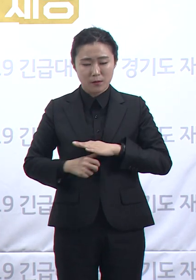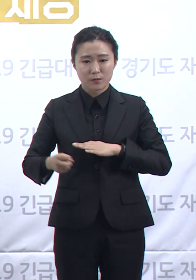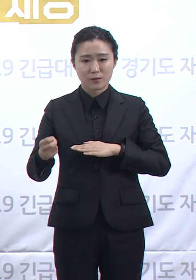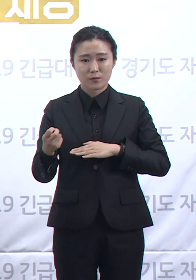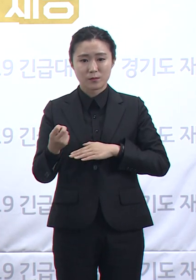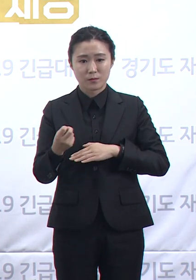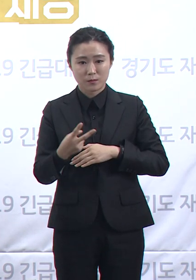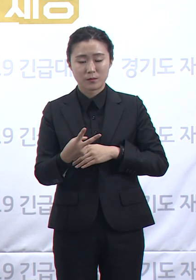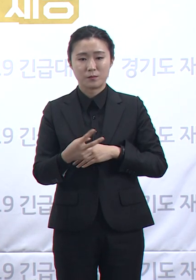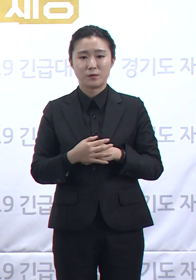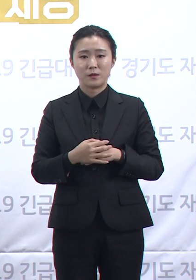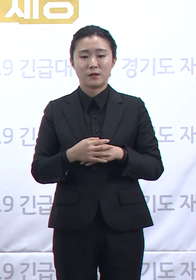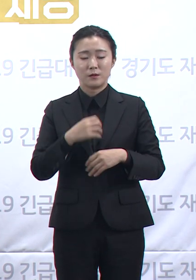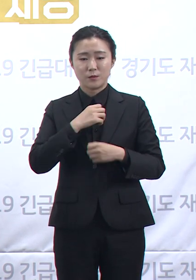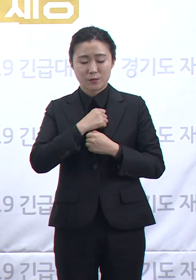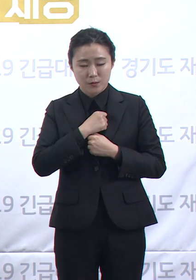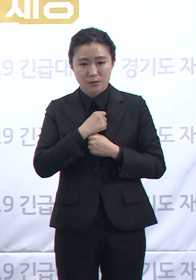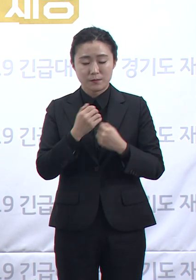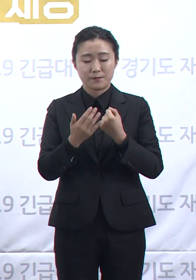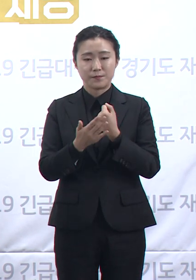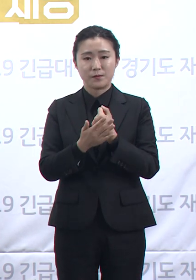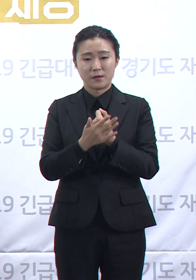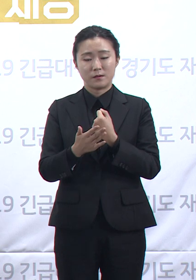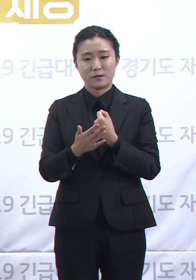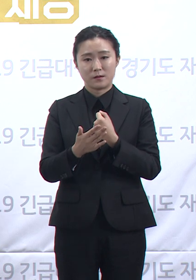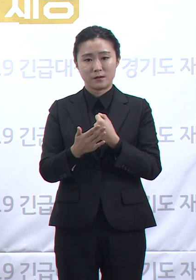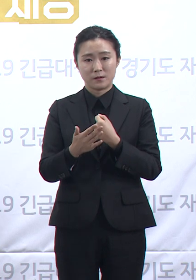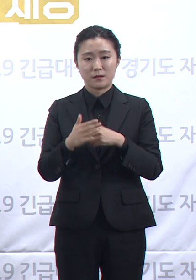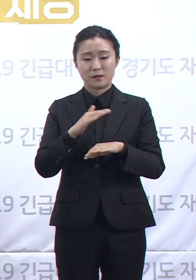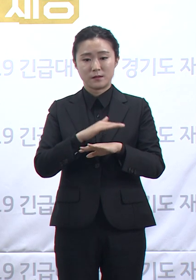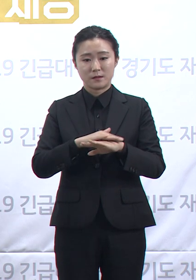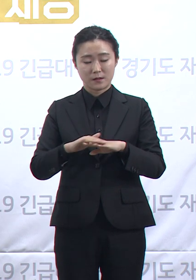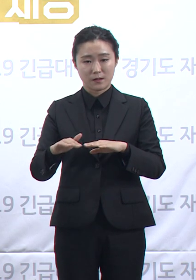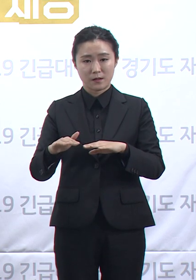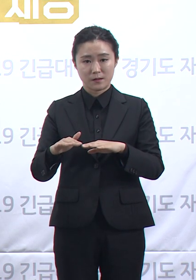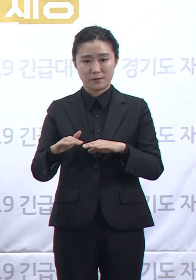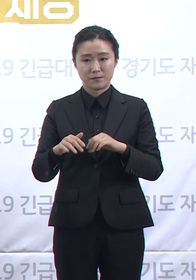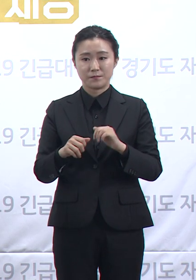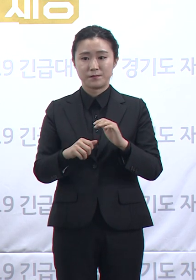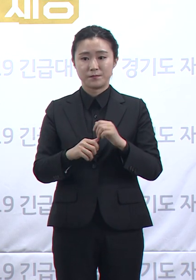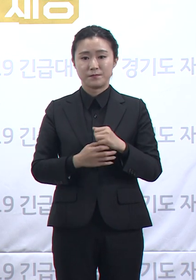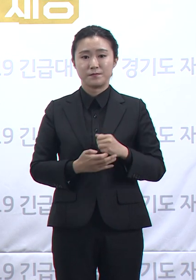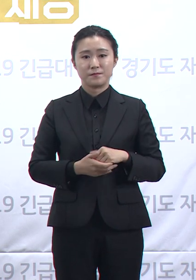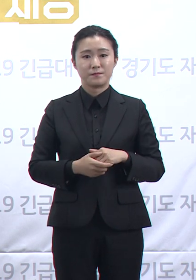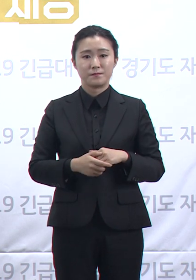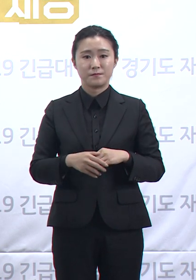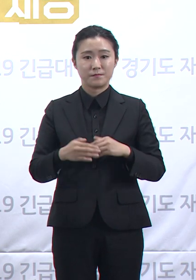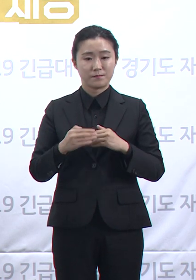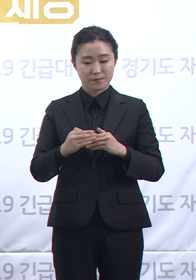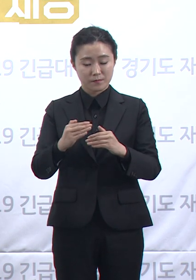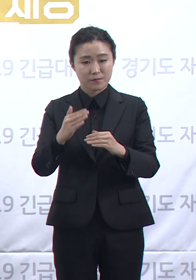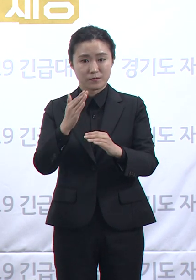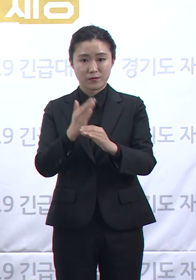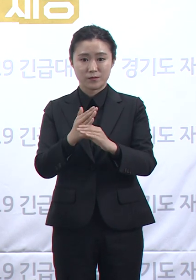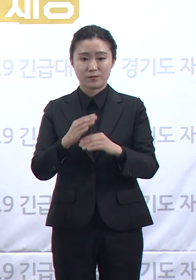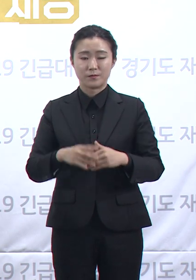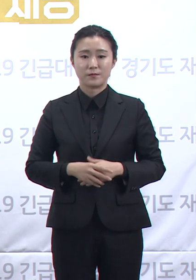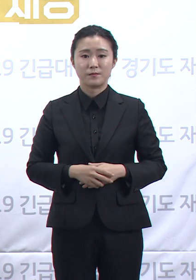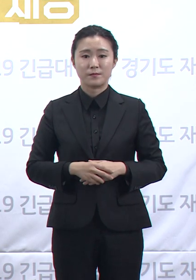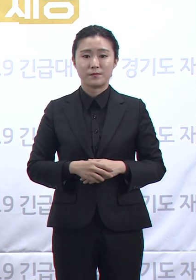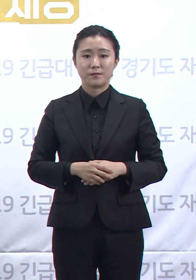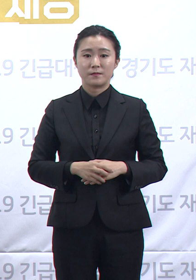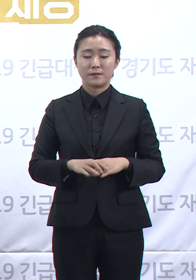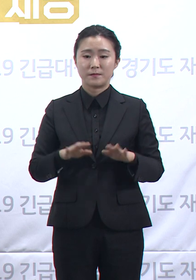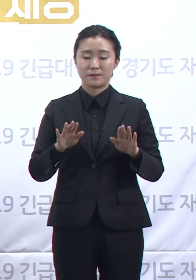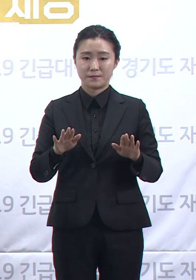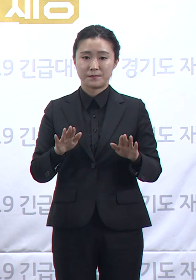하지만 다음번 맞을 풍랑은 지난 여름보다 더 거셀 수 있습니다. 그런 일을 겪지 않는 것이 제일 좋은 건